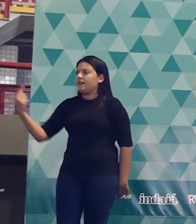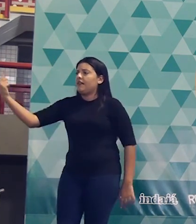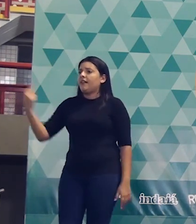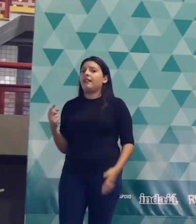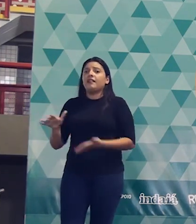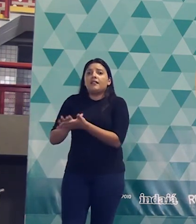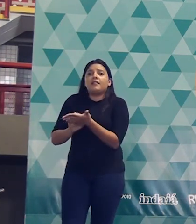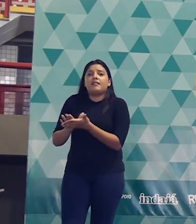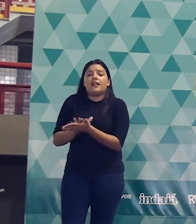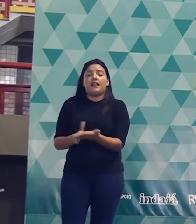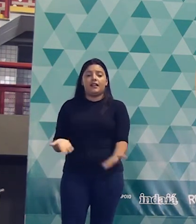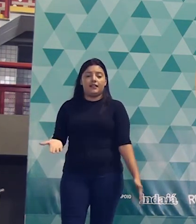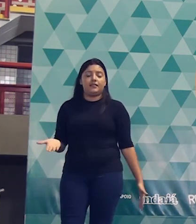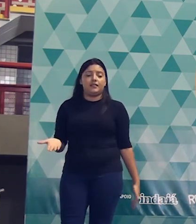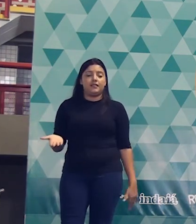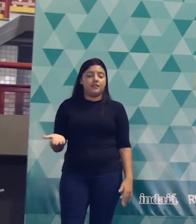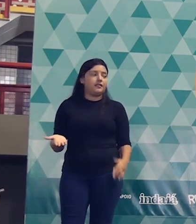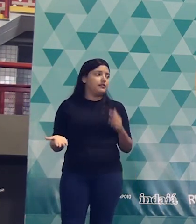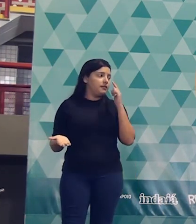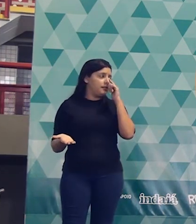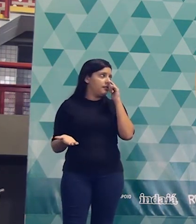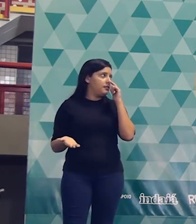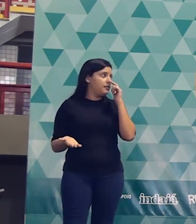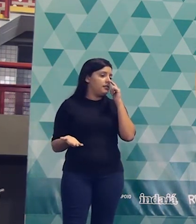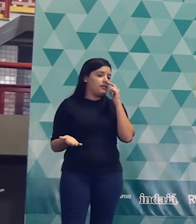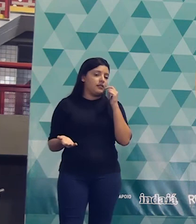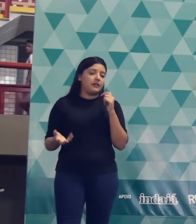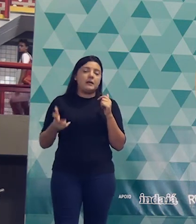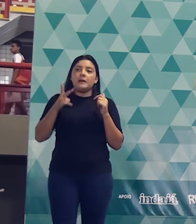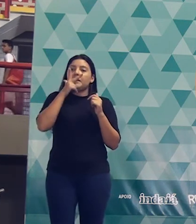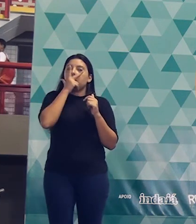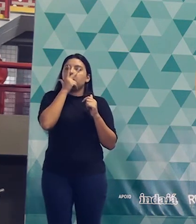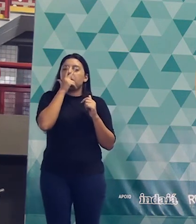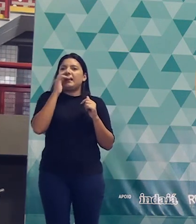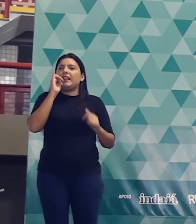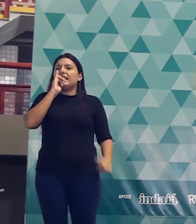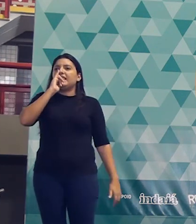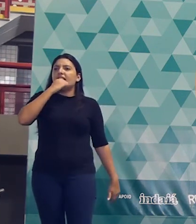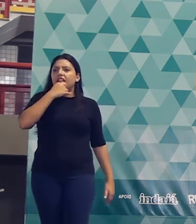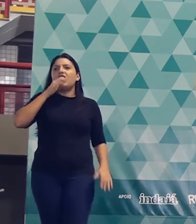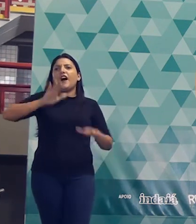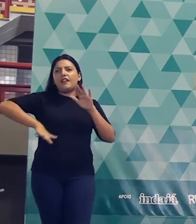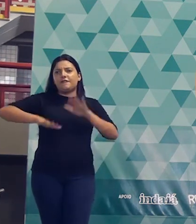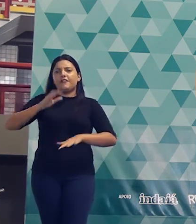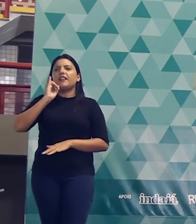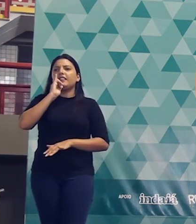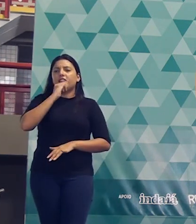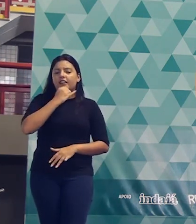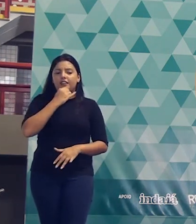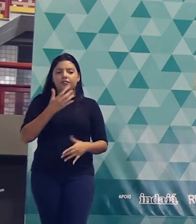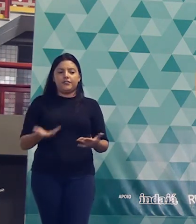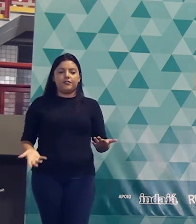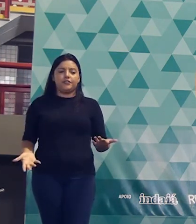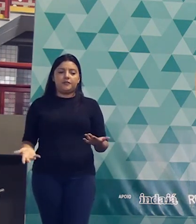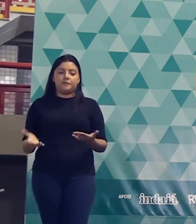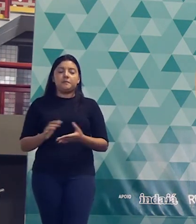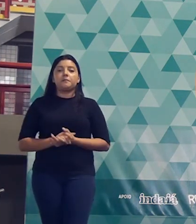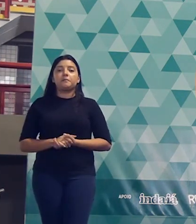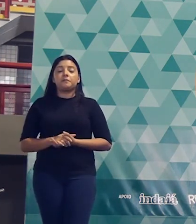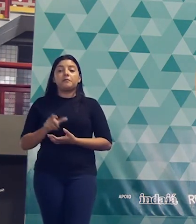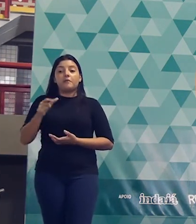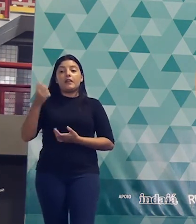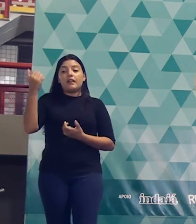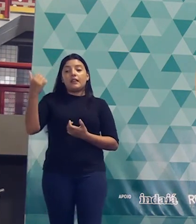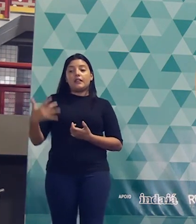Muita coisa que ela escreve tem esse tom meio simbolista, certo? Meio triste às vezes também, tá? Aqui ela